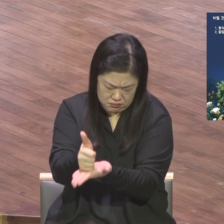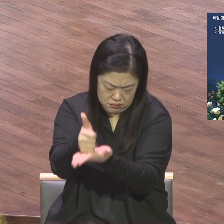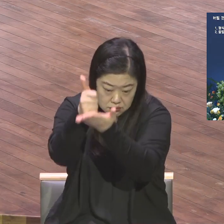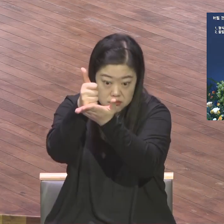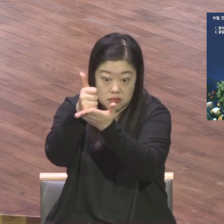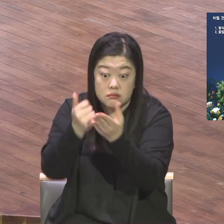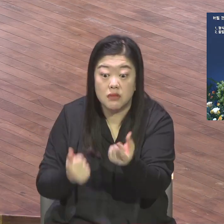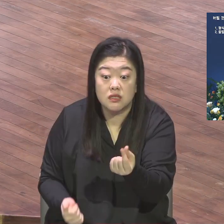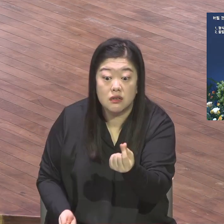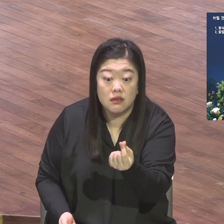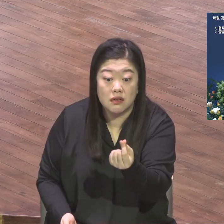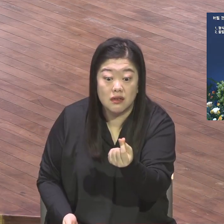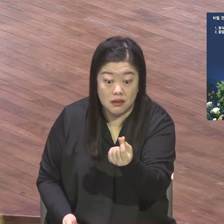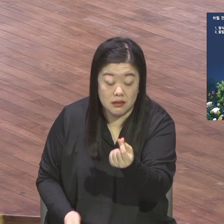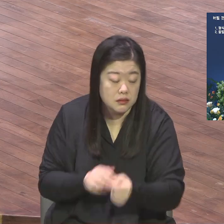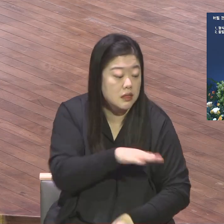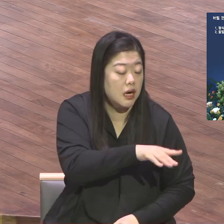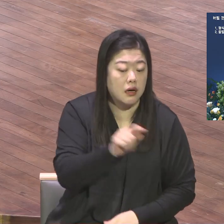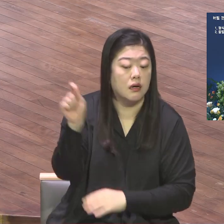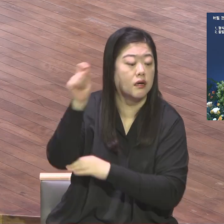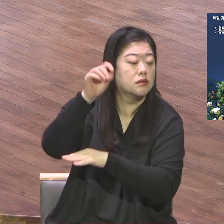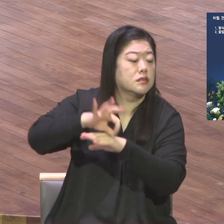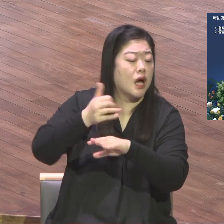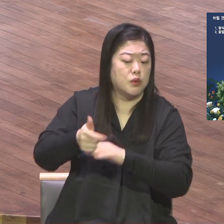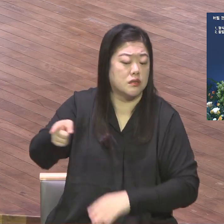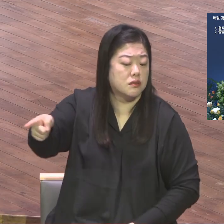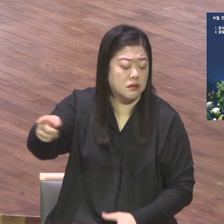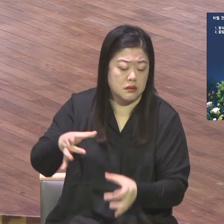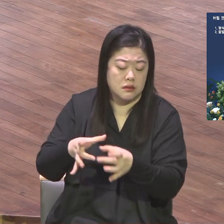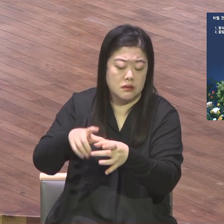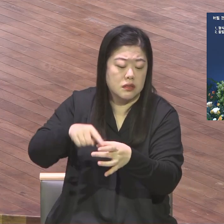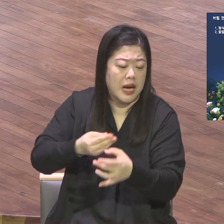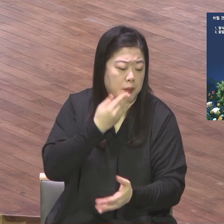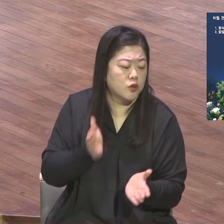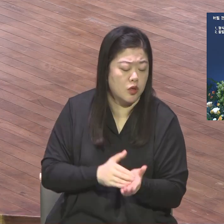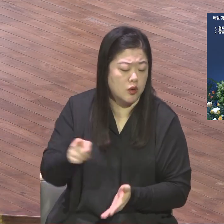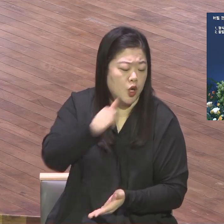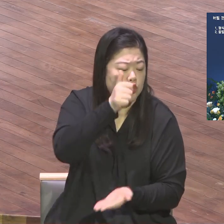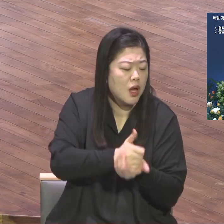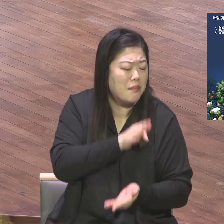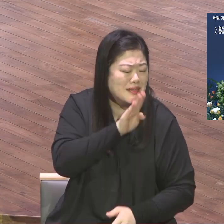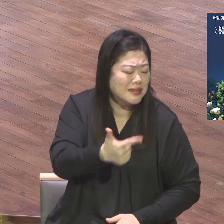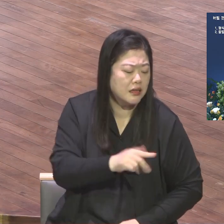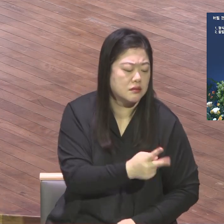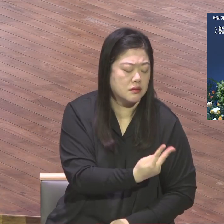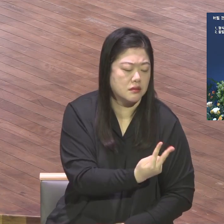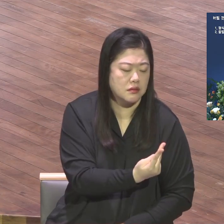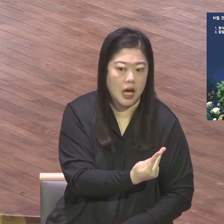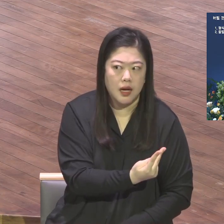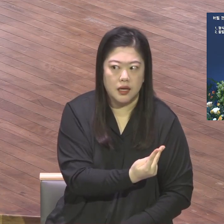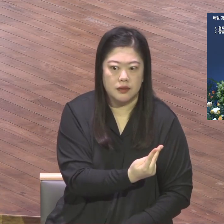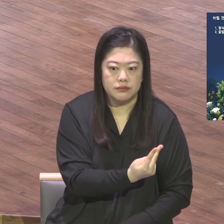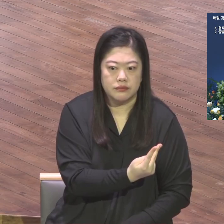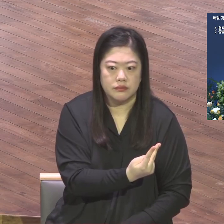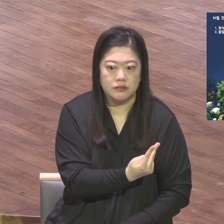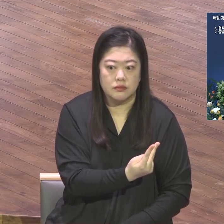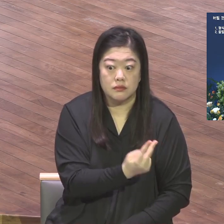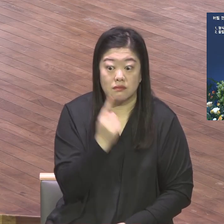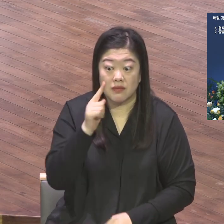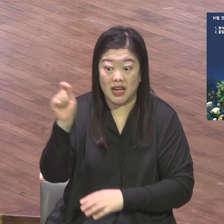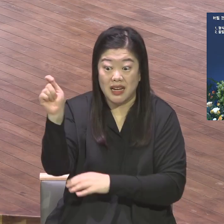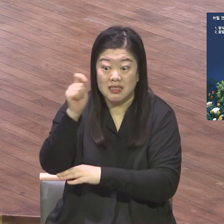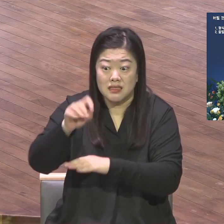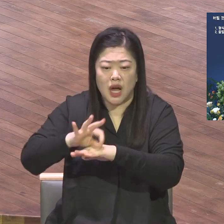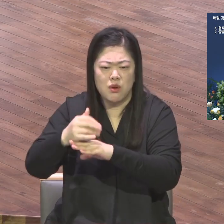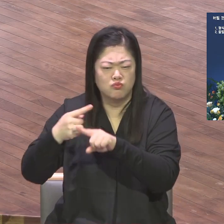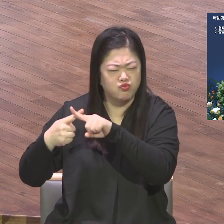때문에 이들에 대해서 이야기를 딱 하면 꼼짝을 못해요. 예수님이 제시한 것입니다. 무슨 말?